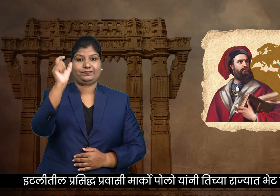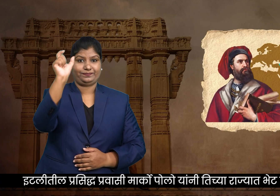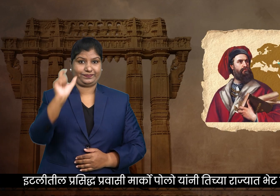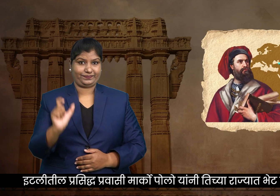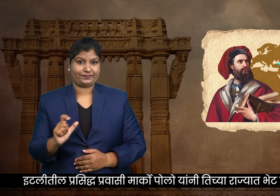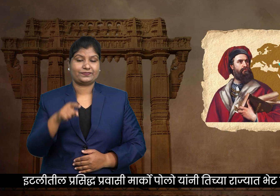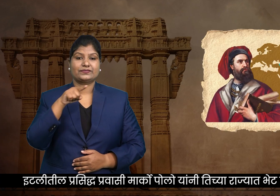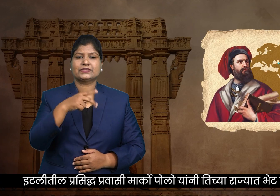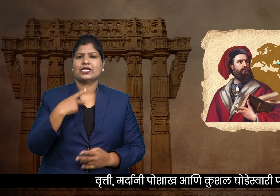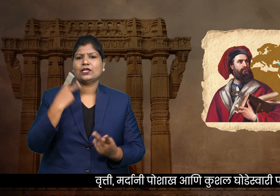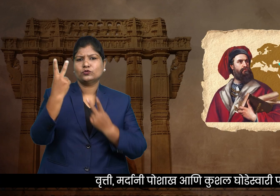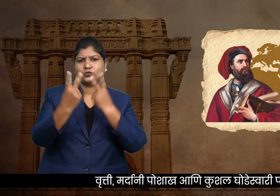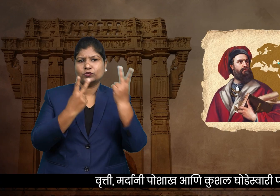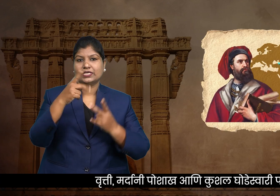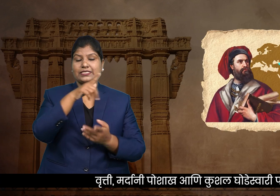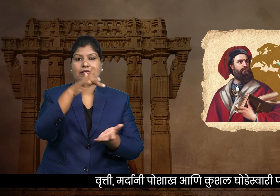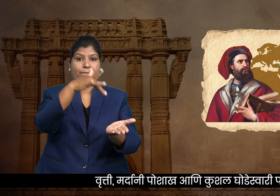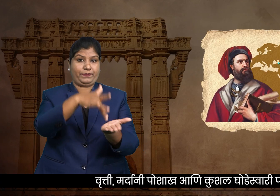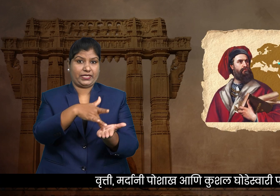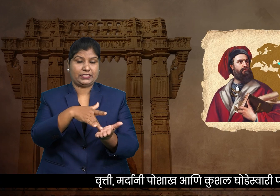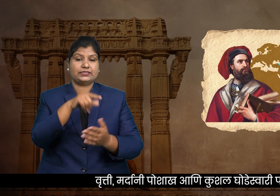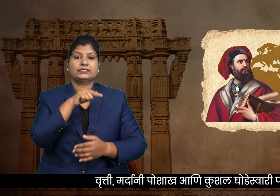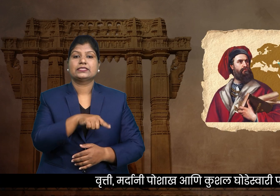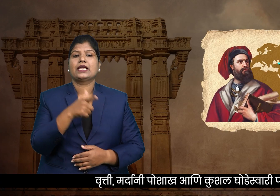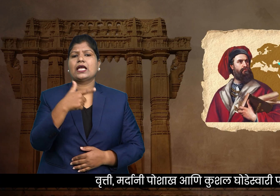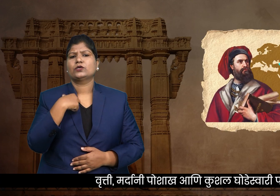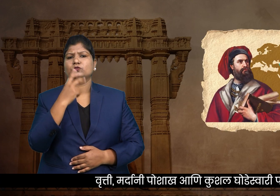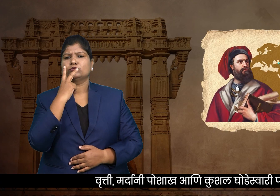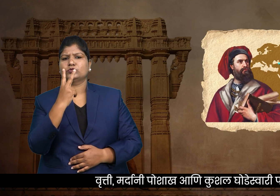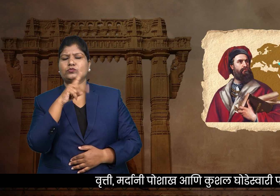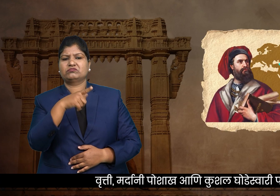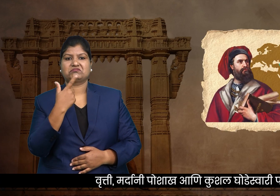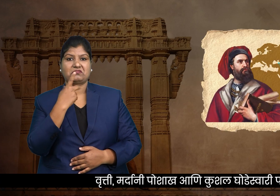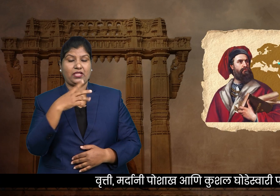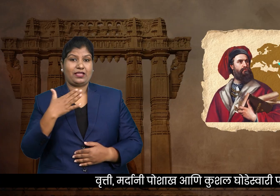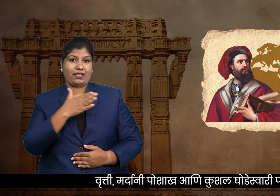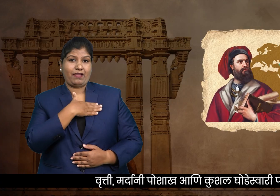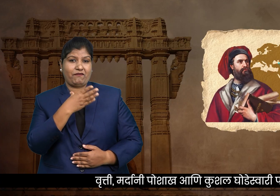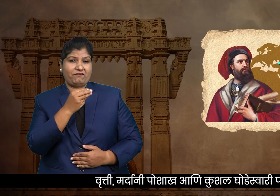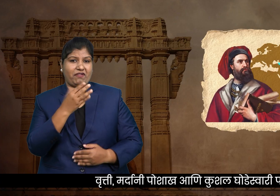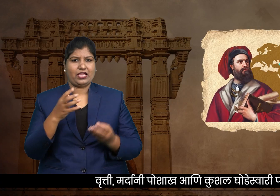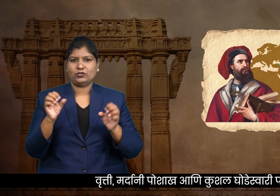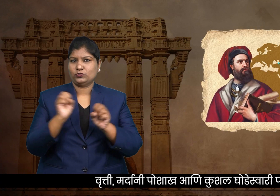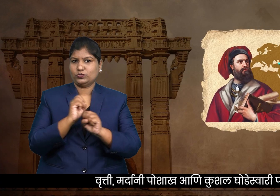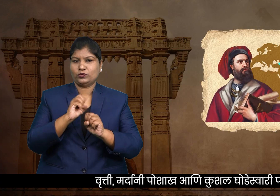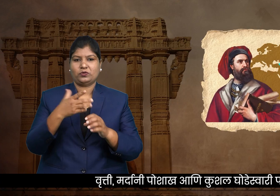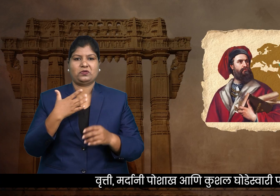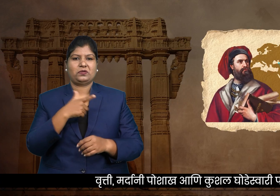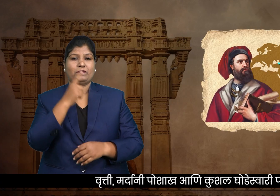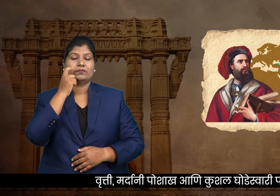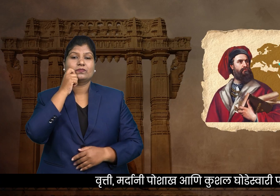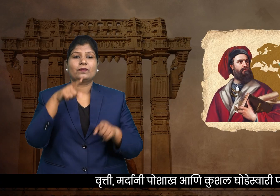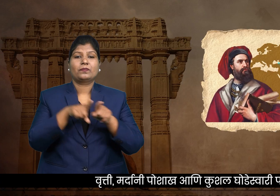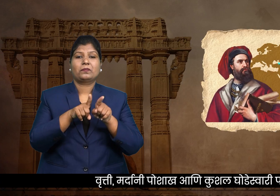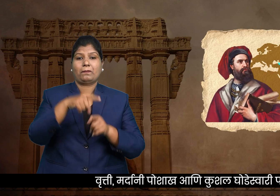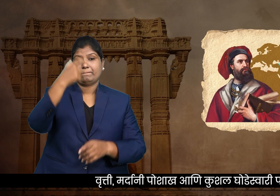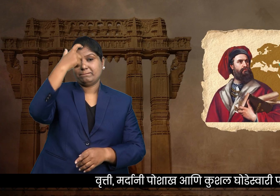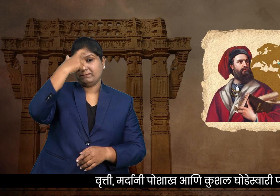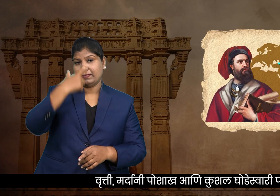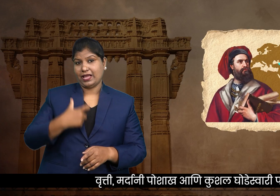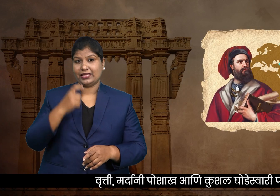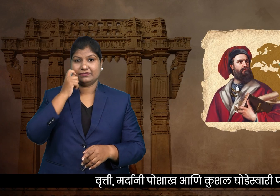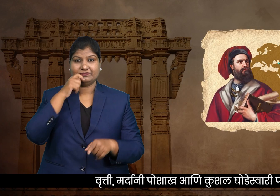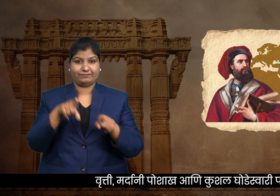दिली आणि तिची निर्भय वृत्ती, मर्दानी पोशाख आणि कुशल घोडेस्वारी